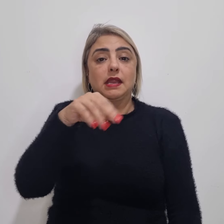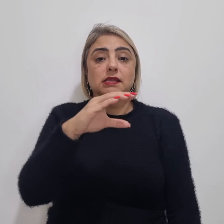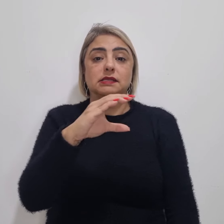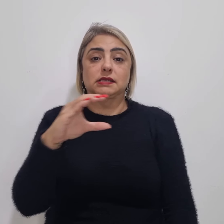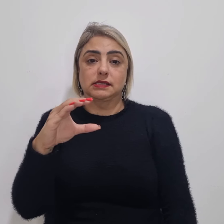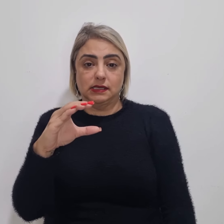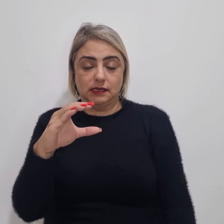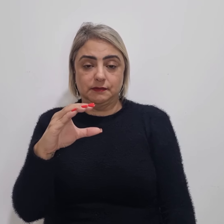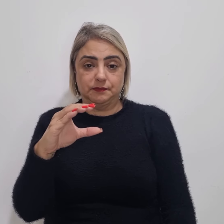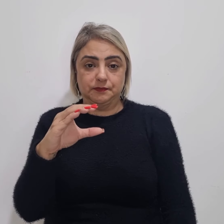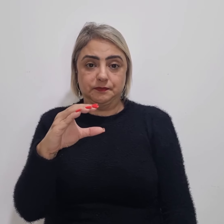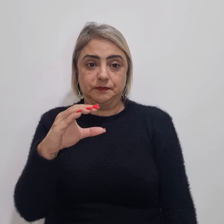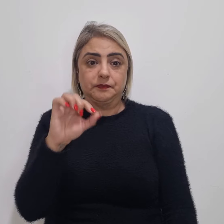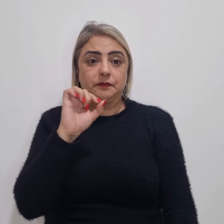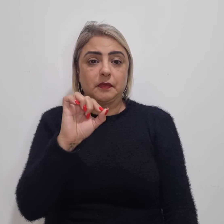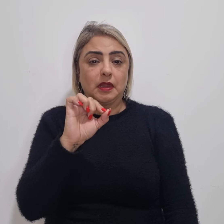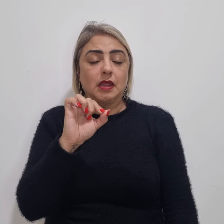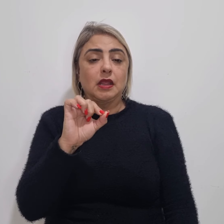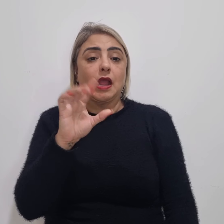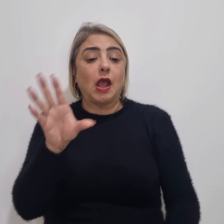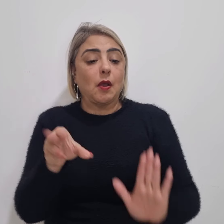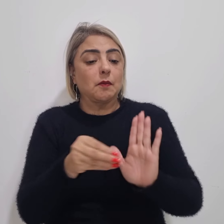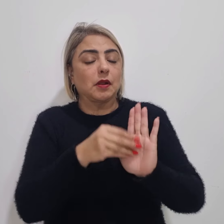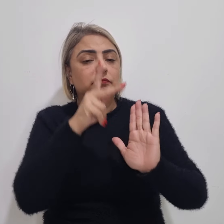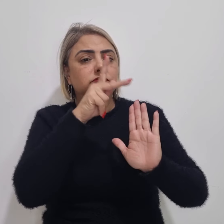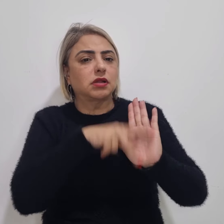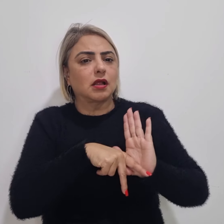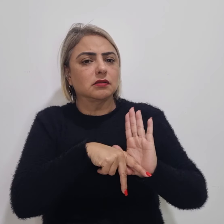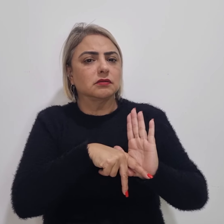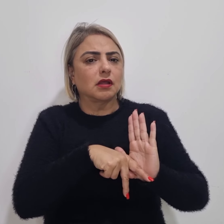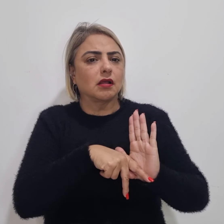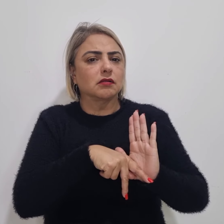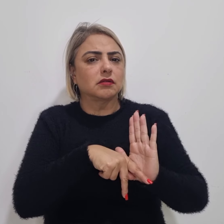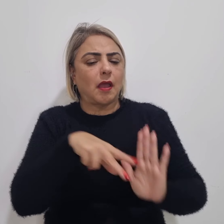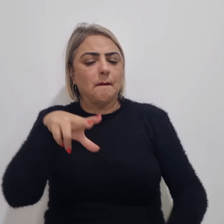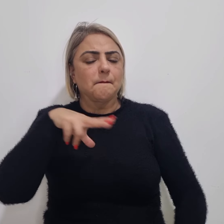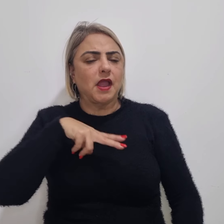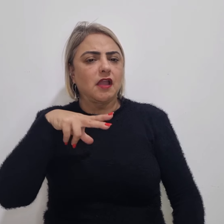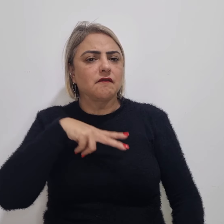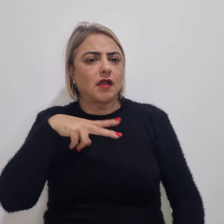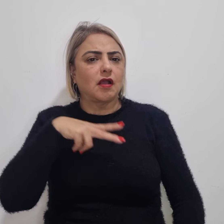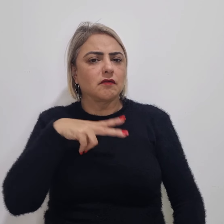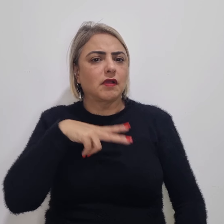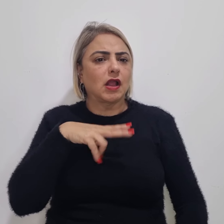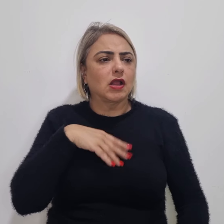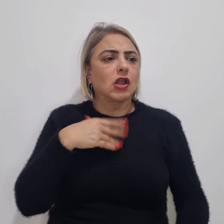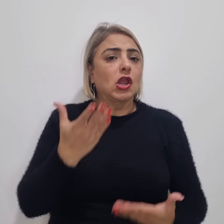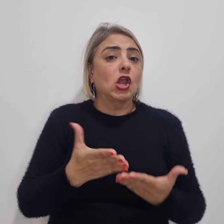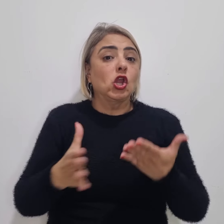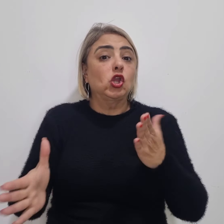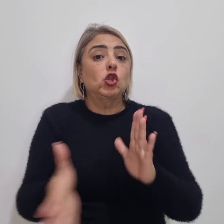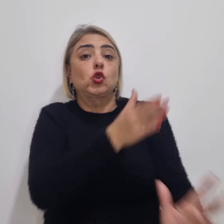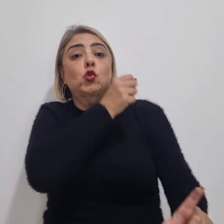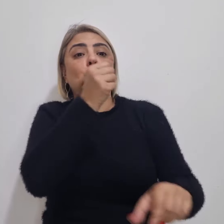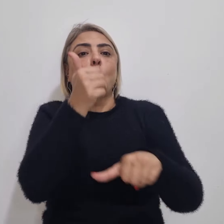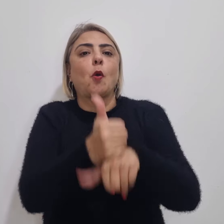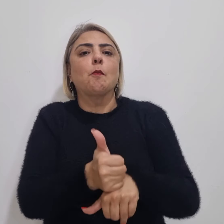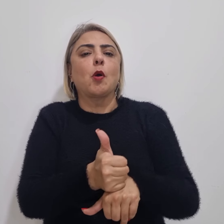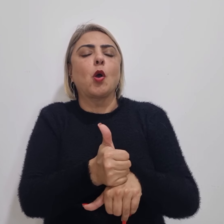curricular são parte do projeto privatista que assaltou o Estado brasileiro com o golpe